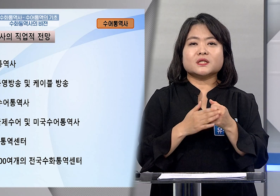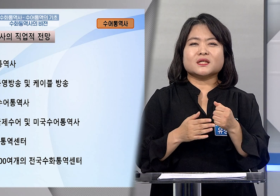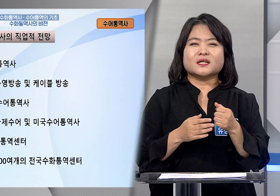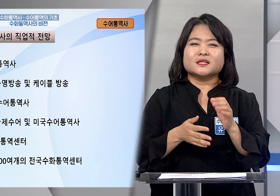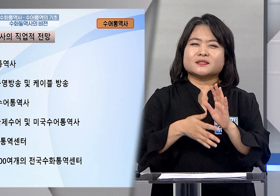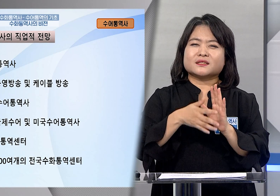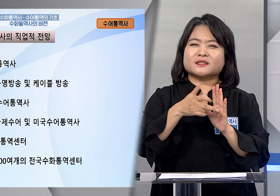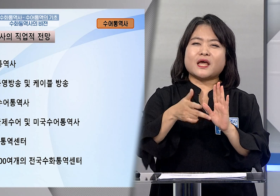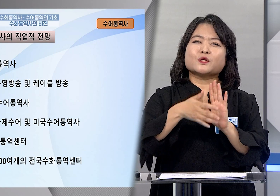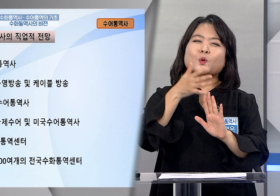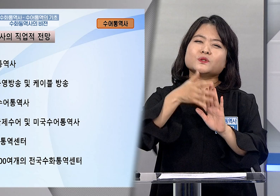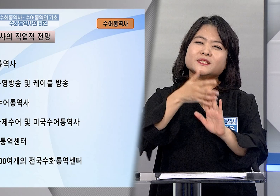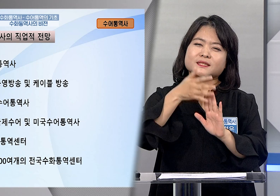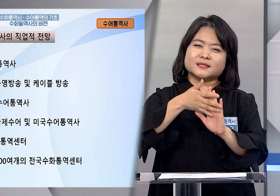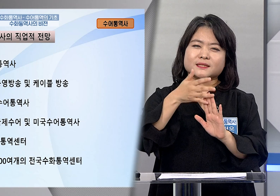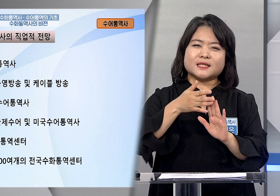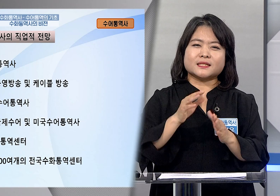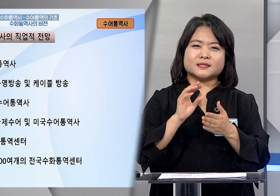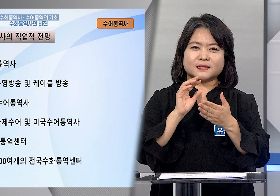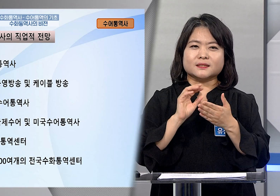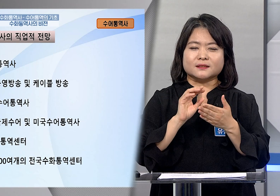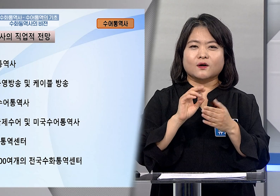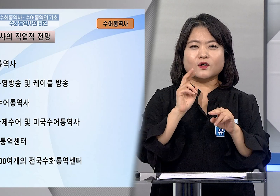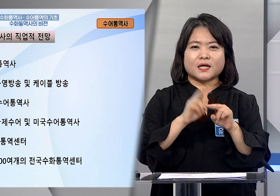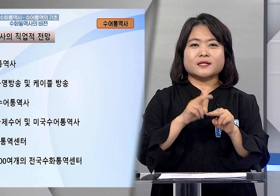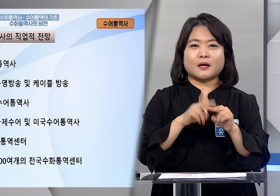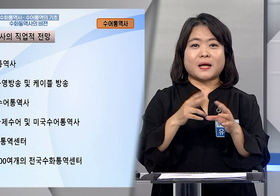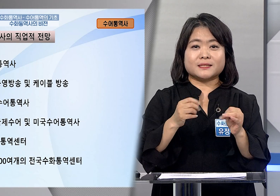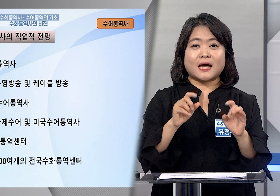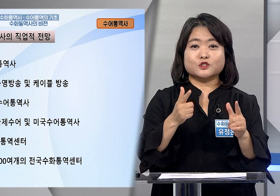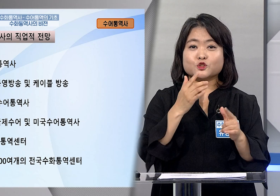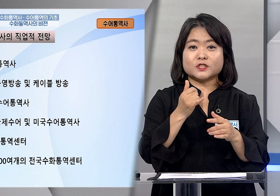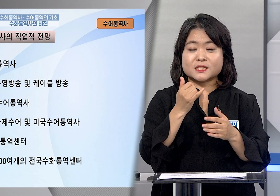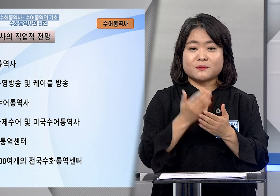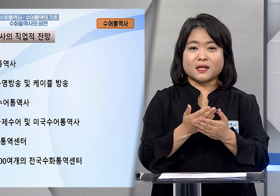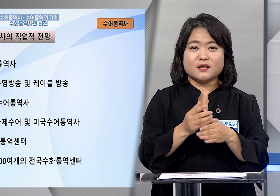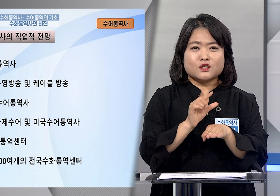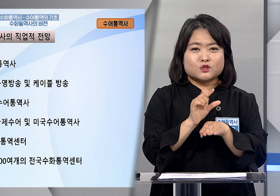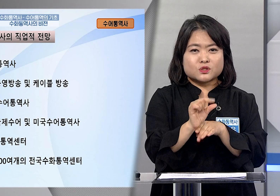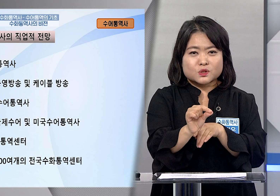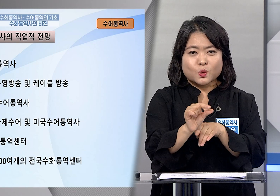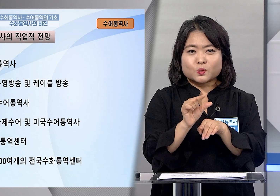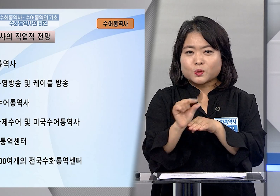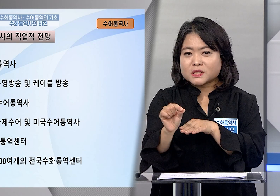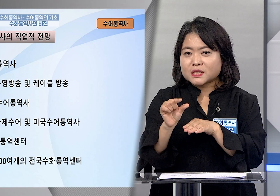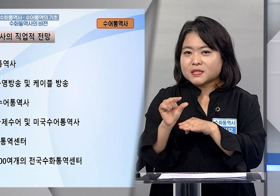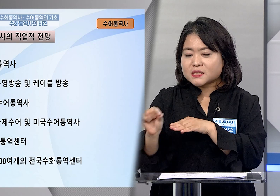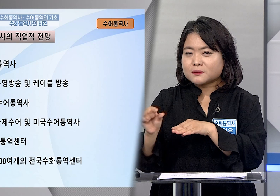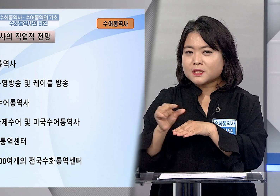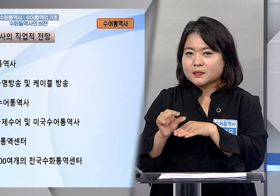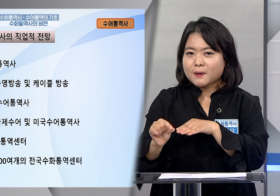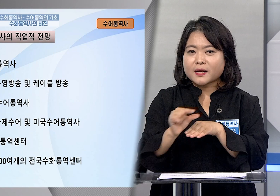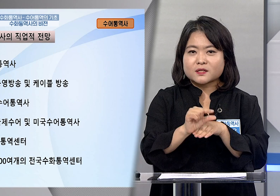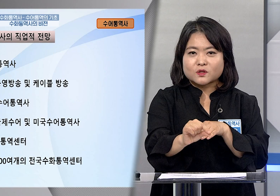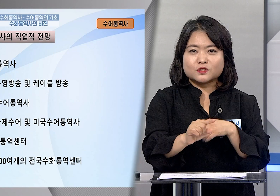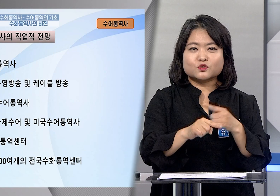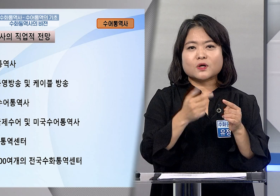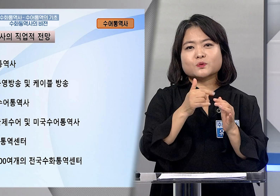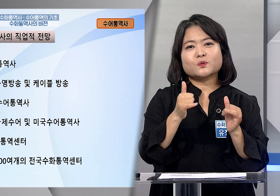그러니 대도시는 사실 자리가 많지 않을 수도 있지만 소도시, 지방에서는